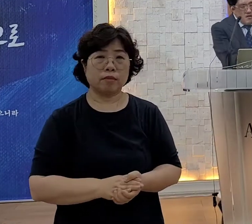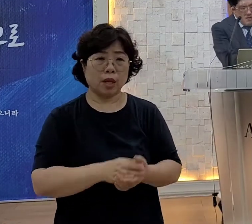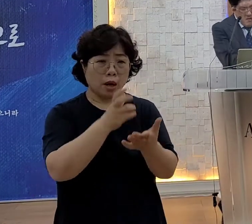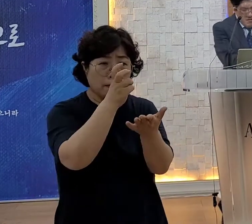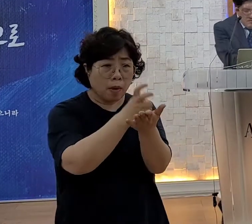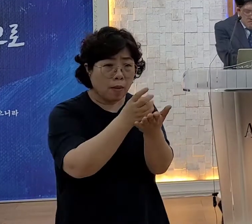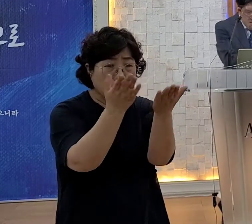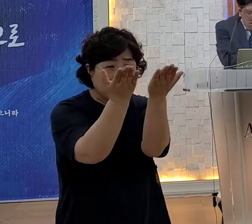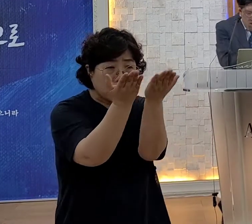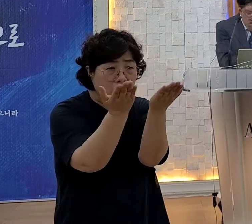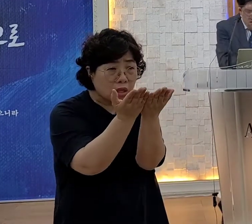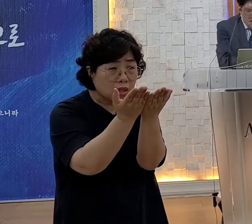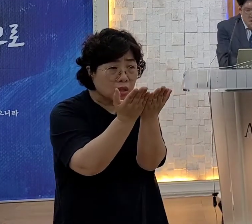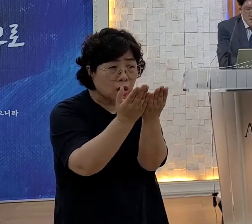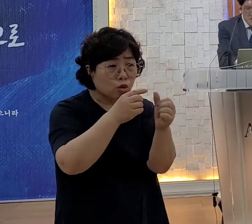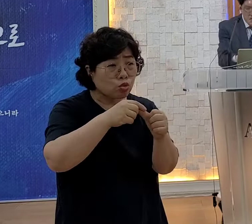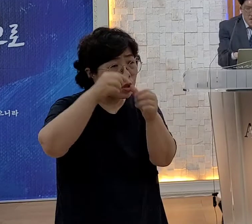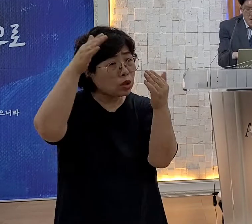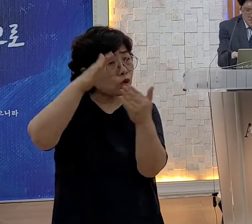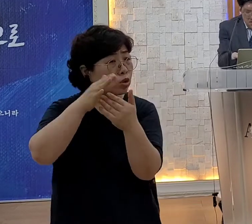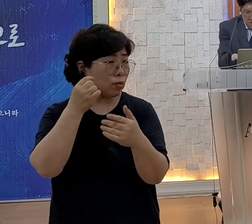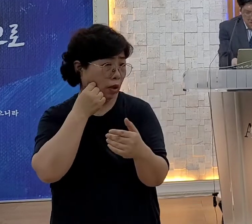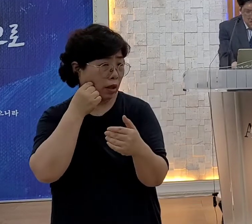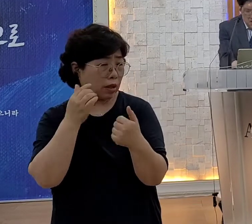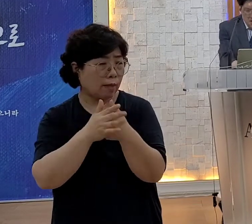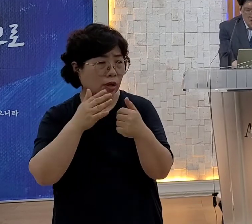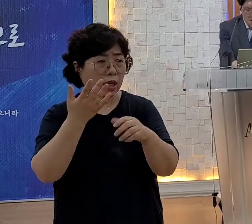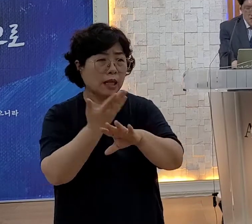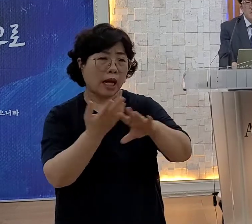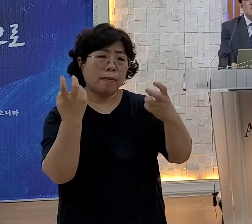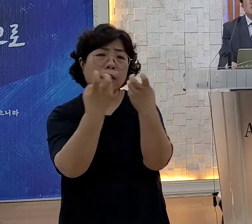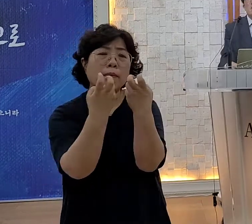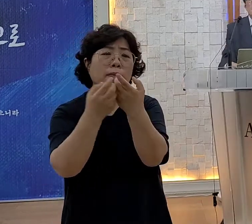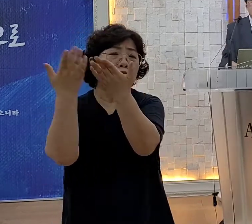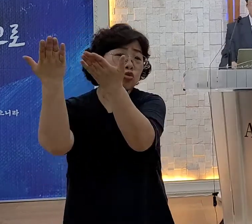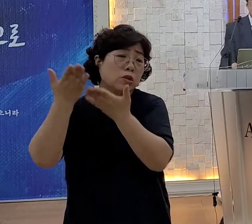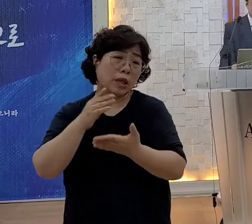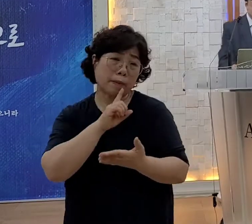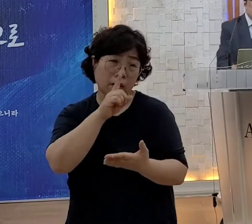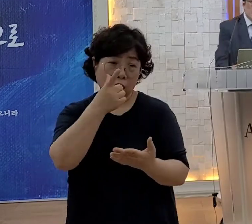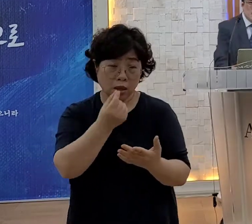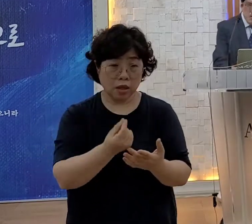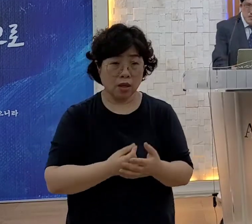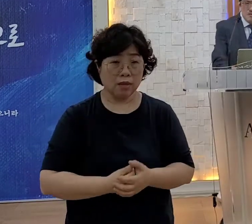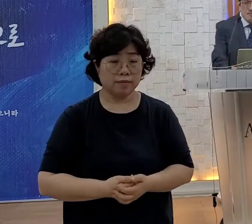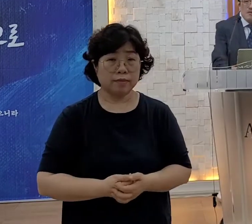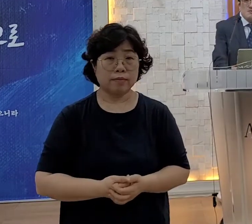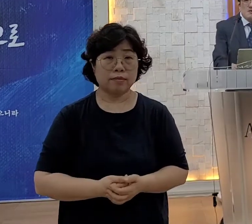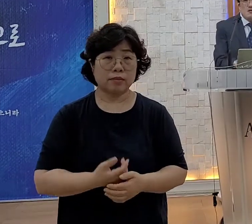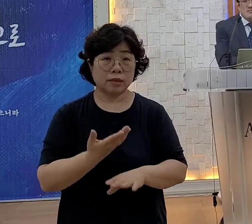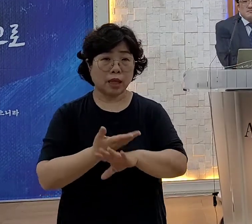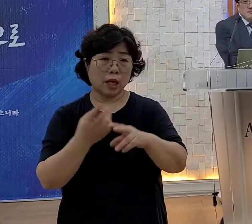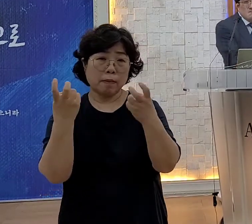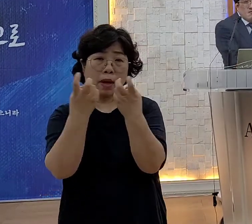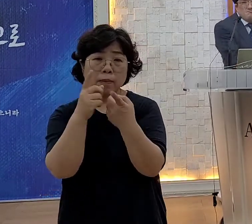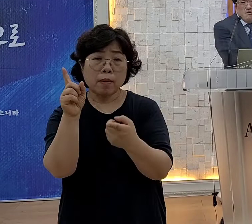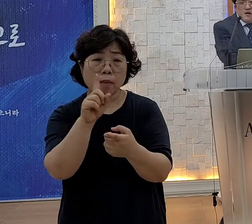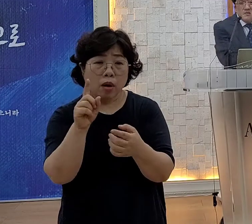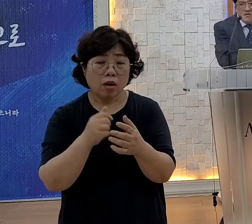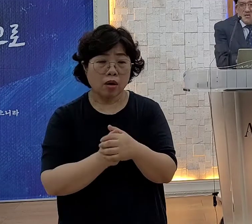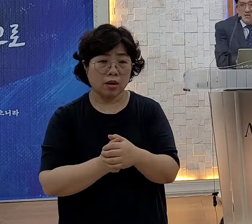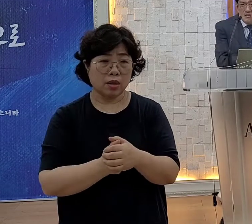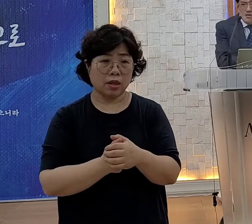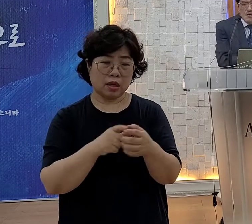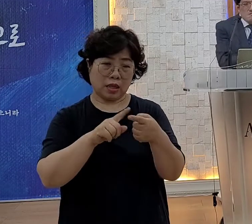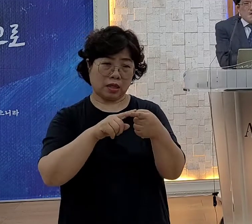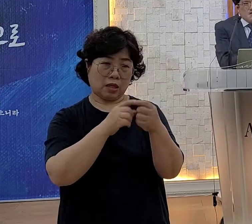되기 때문에 다시 하나님의 한 의가 나타났다. 지금 이렇게 말씀하고 있다는 사실이에요. 여기서부터 이제 우리가